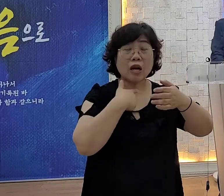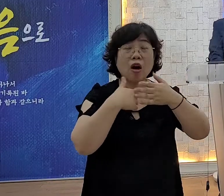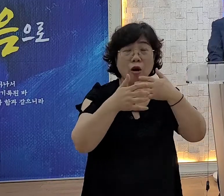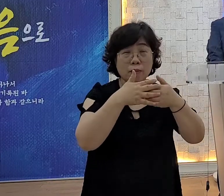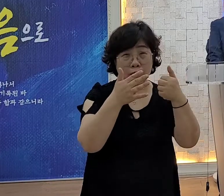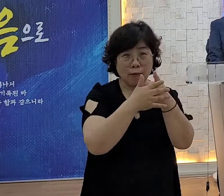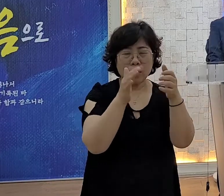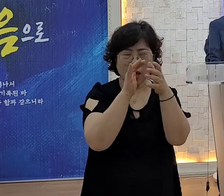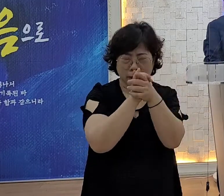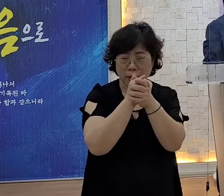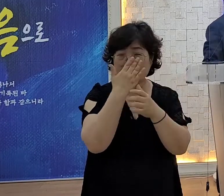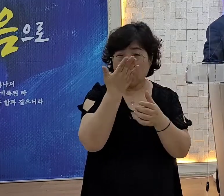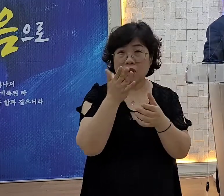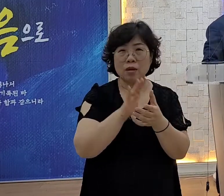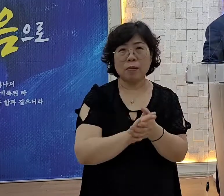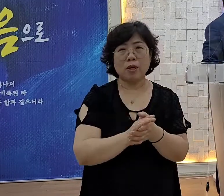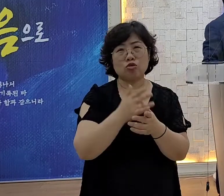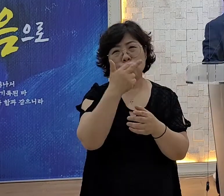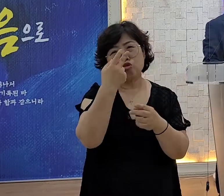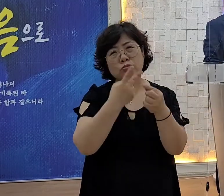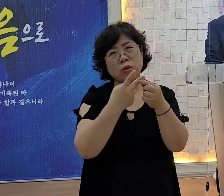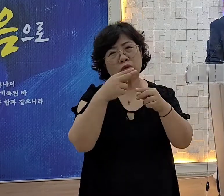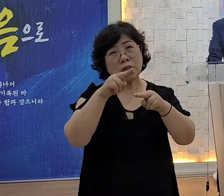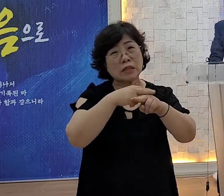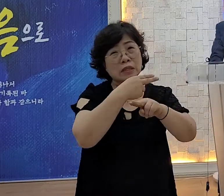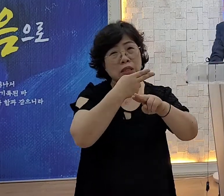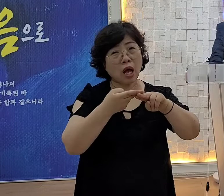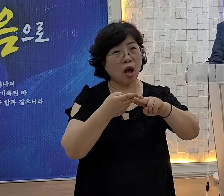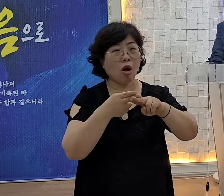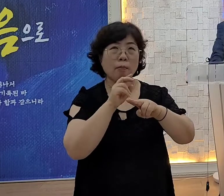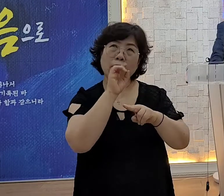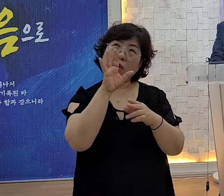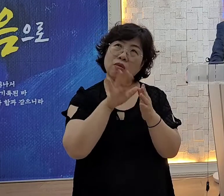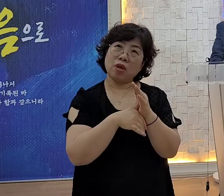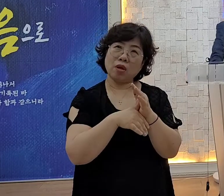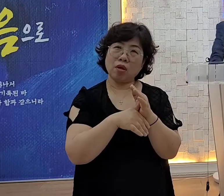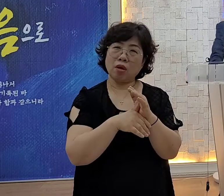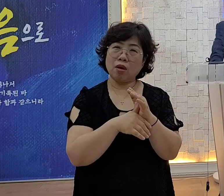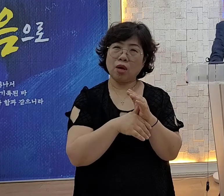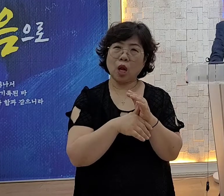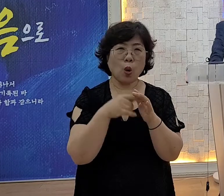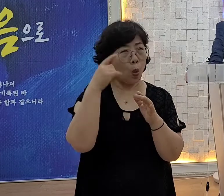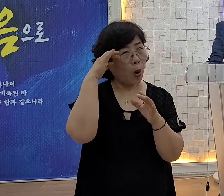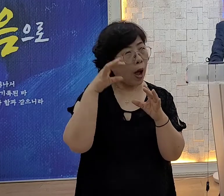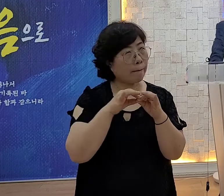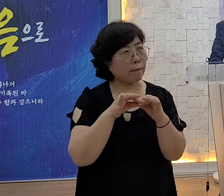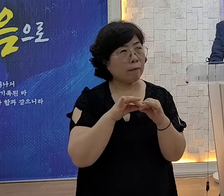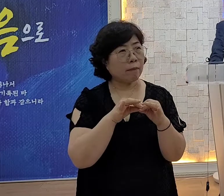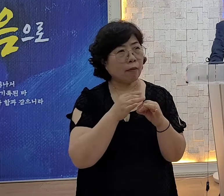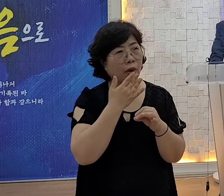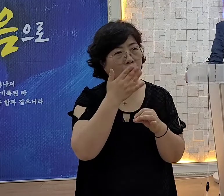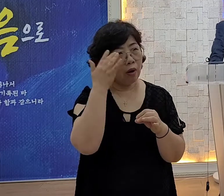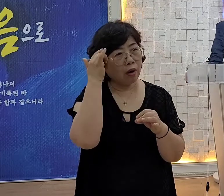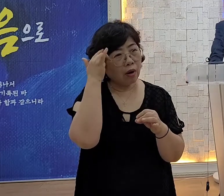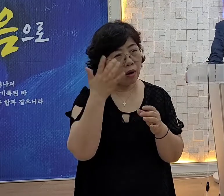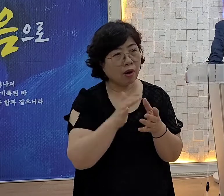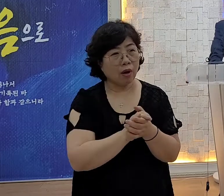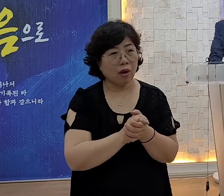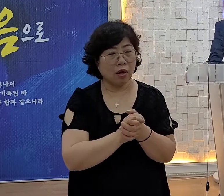크게 아멘했을 것 같지만 두 번째, 아니 지극히 큰 상급이라는 이 말에 과연